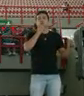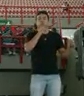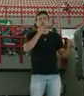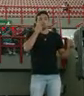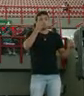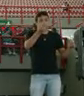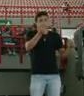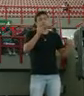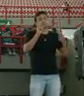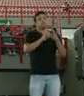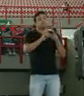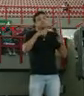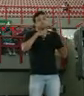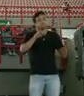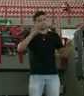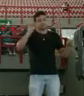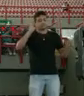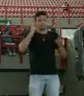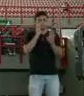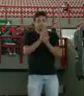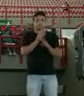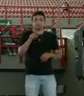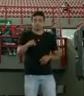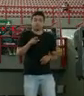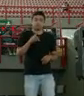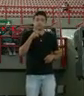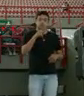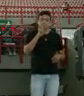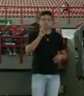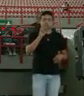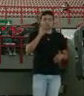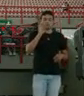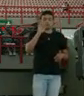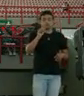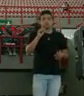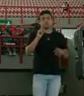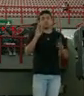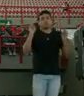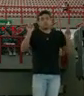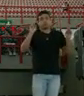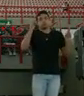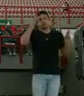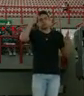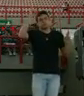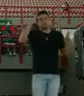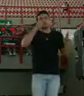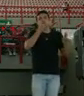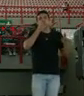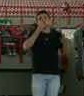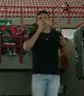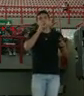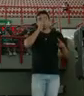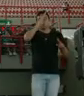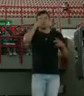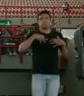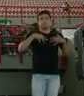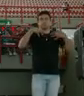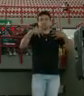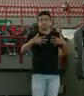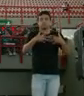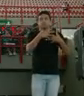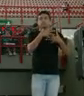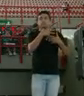via. E isso tem o papel da prolactina. Espero que ela não chegue a níveis masculinos tão altos que nos